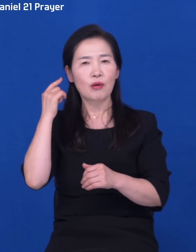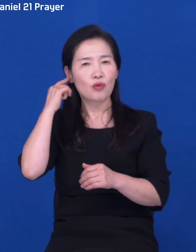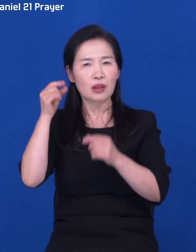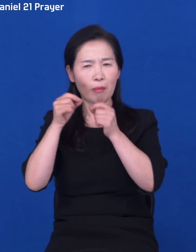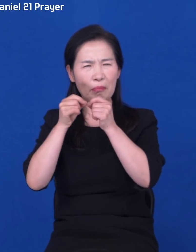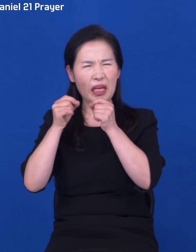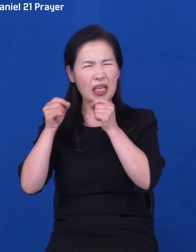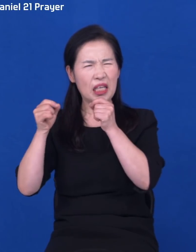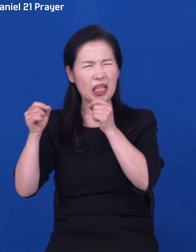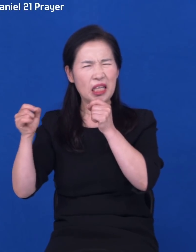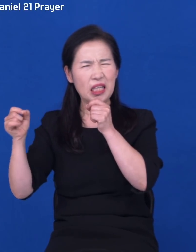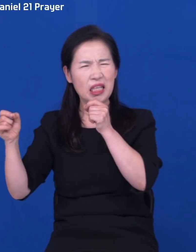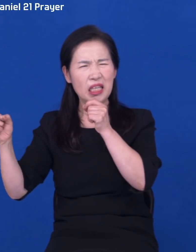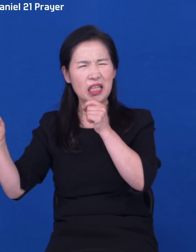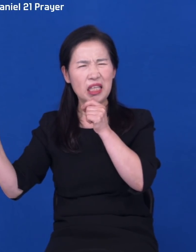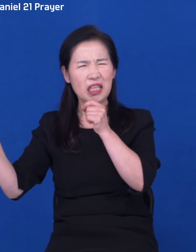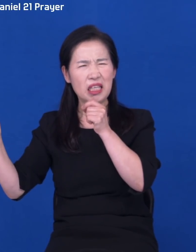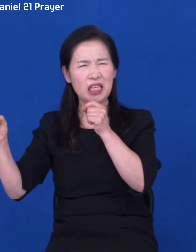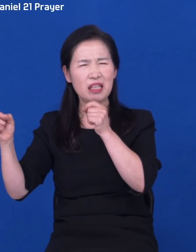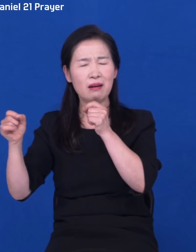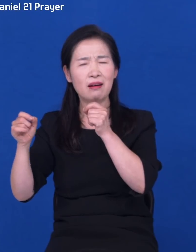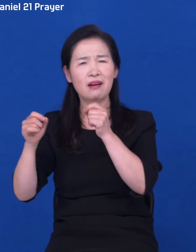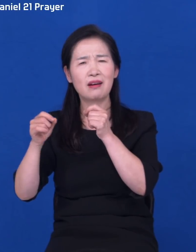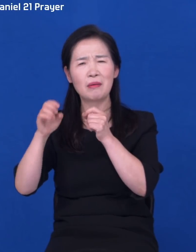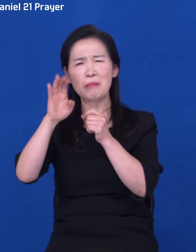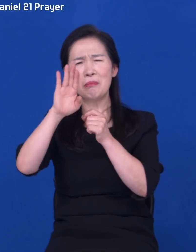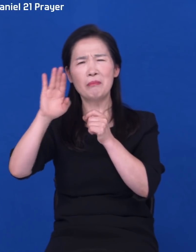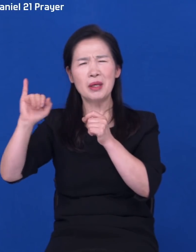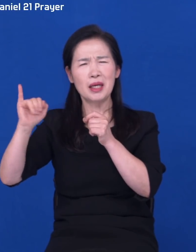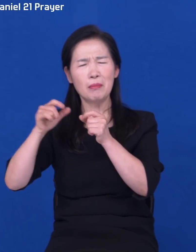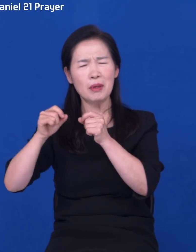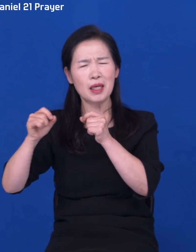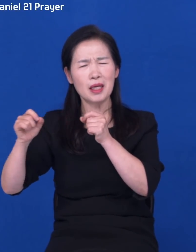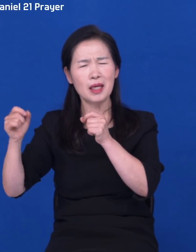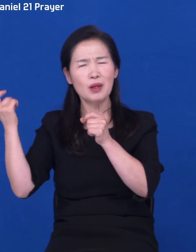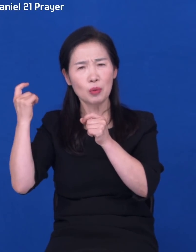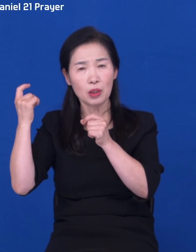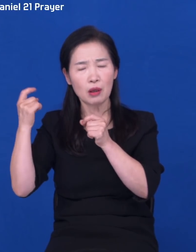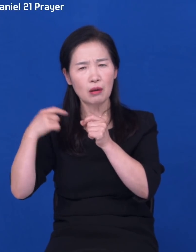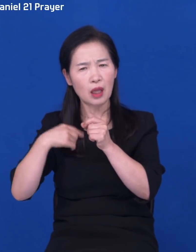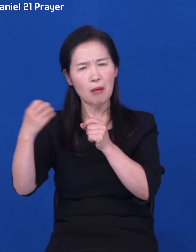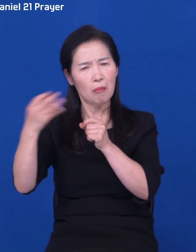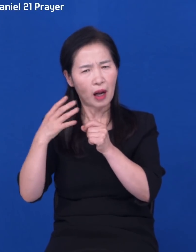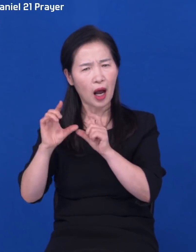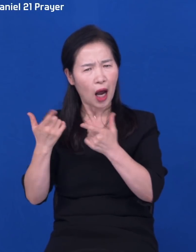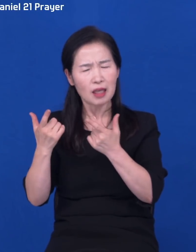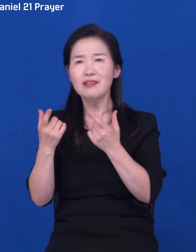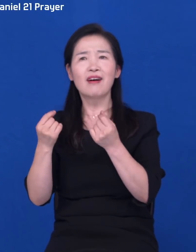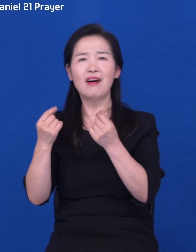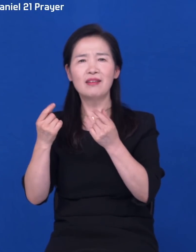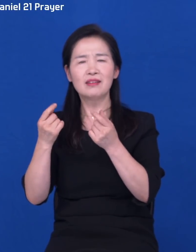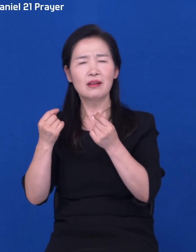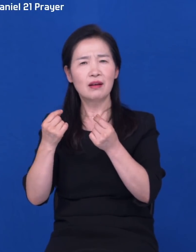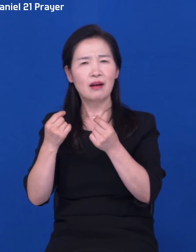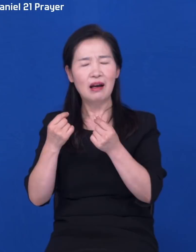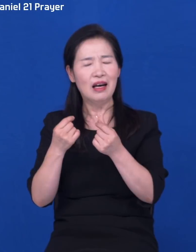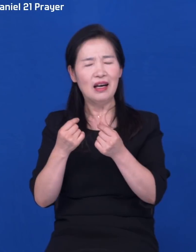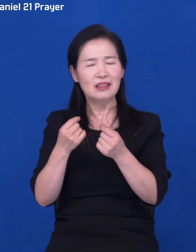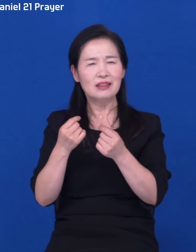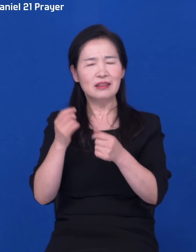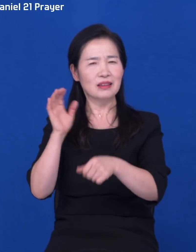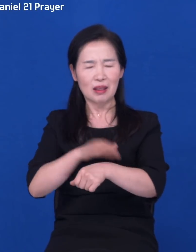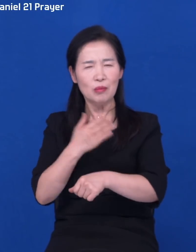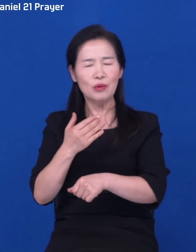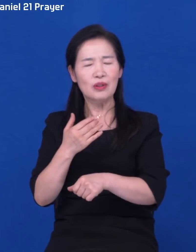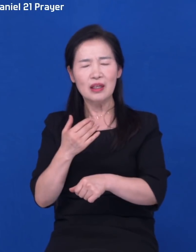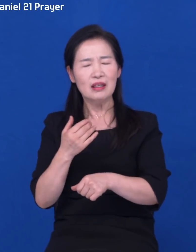그리고 이게 내 얘기가 아닌 것 같더라고요. 그래서 이게 무슨 일이지? 그럴 리가 있나? 잘못됐을 거야